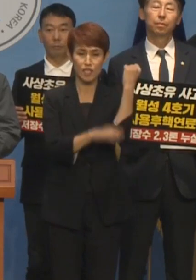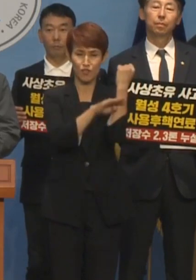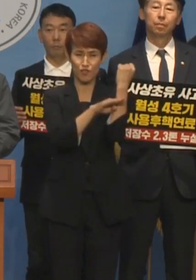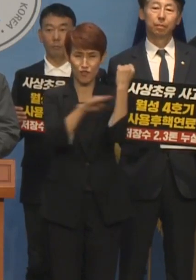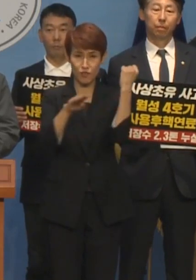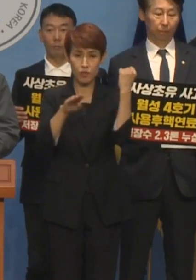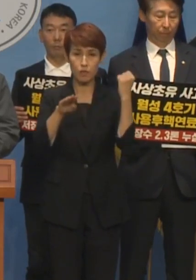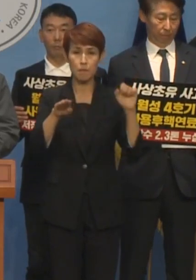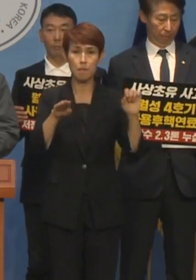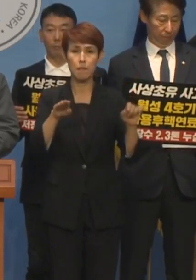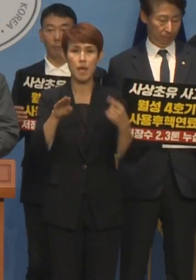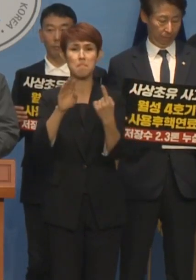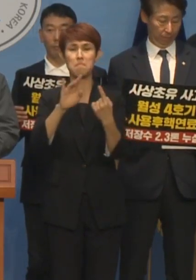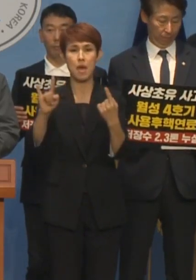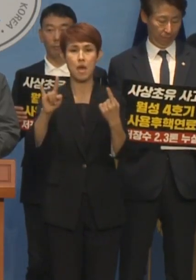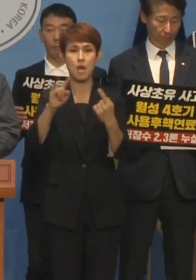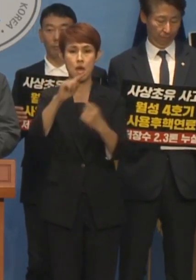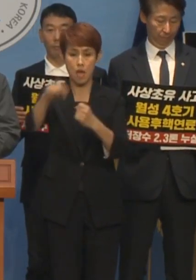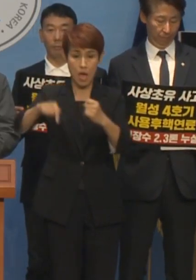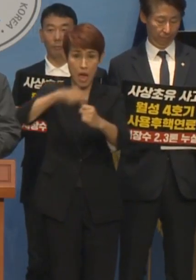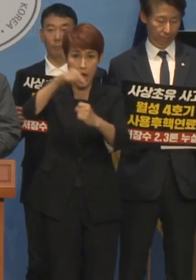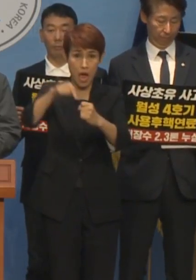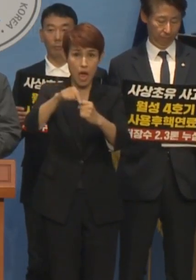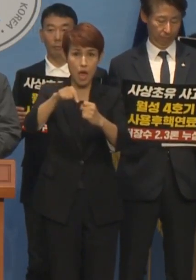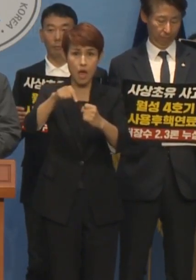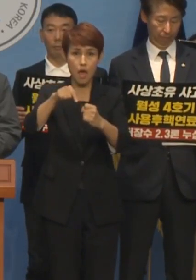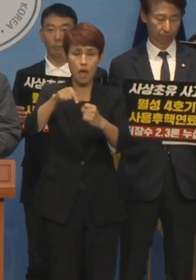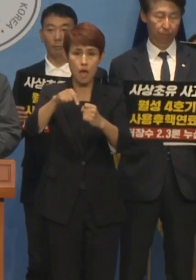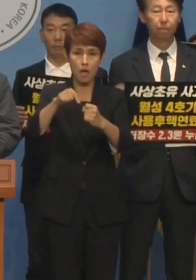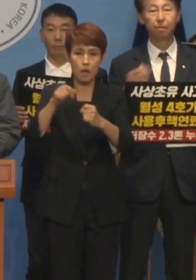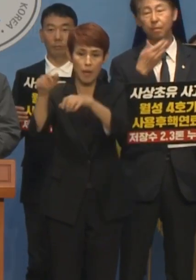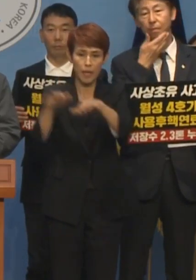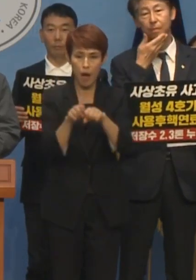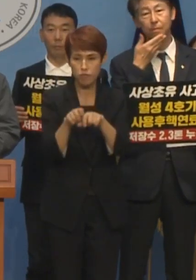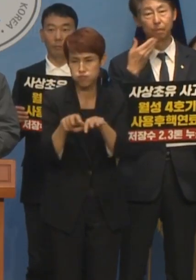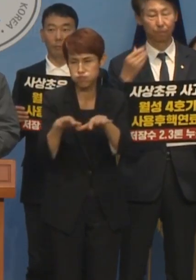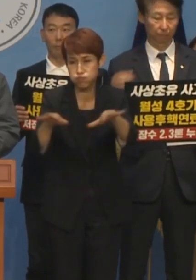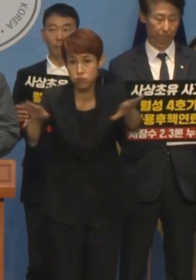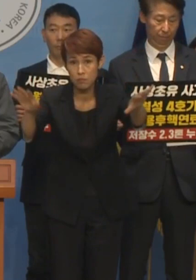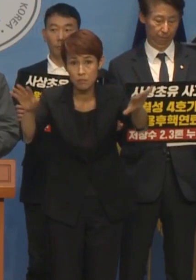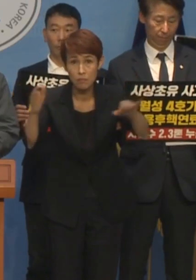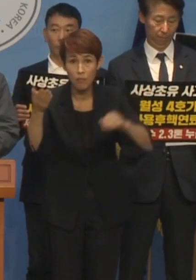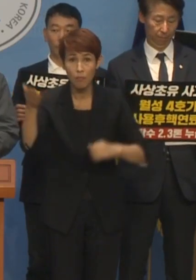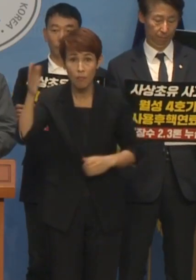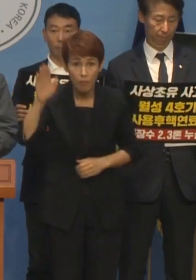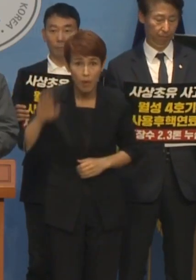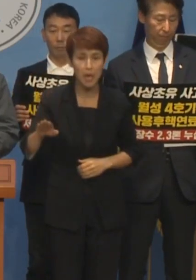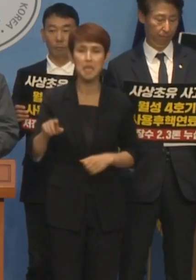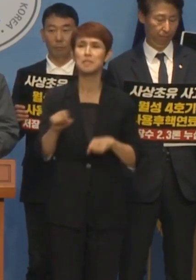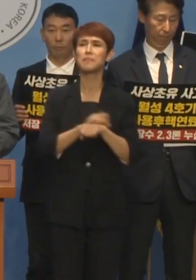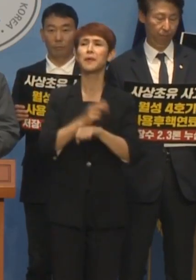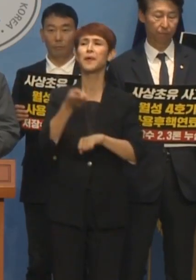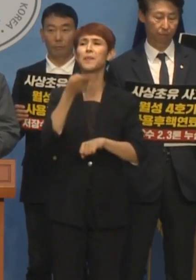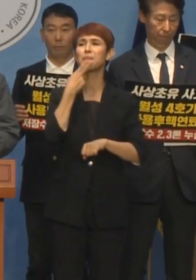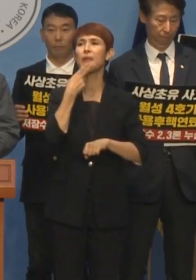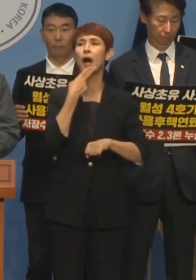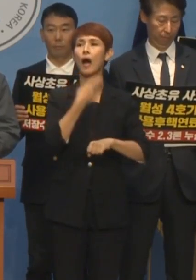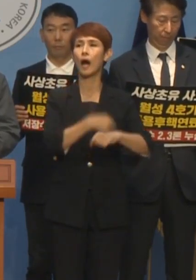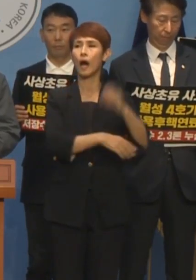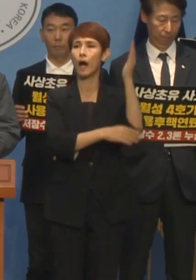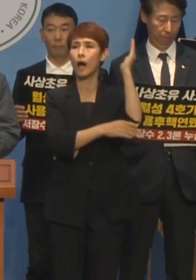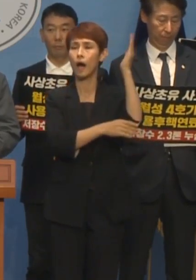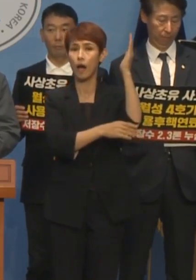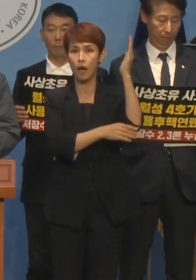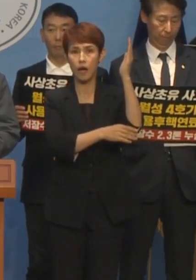넘는 농도의 핵물질이 비계획적으로 바다로 누출됐음에도 특이사항이 없다는 발표를